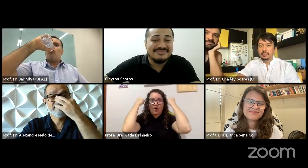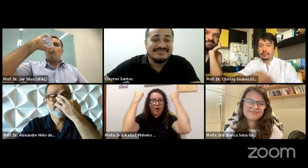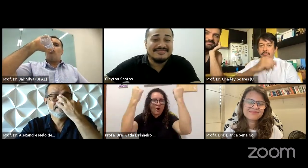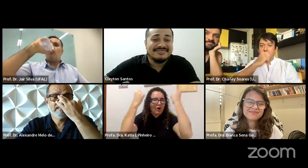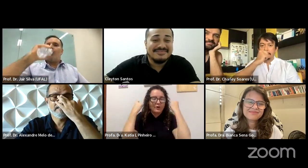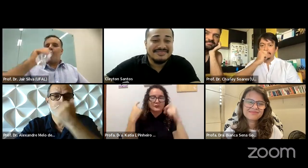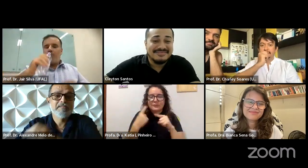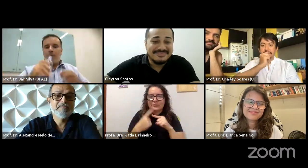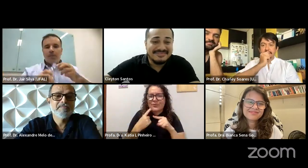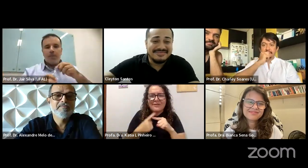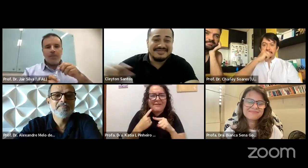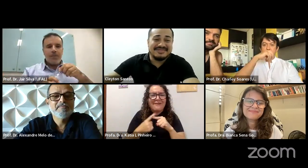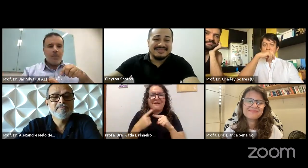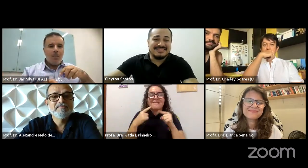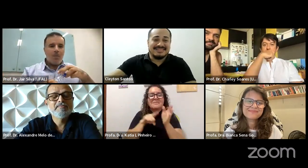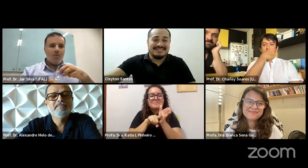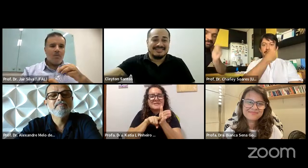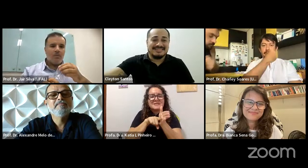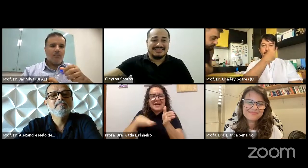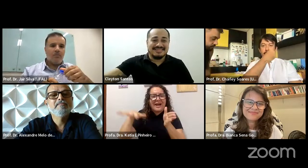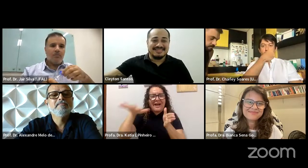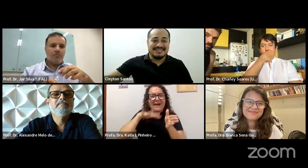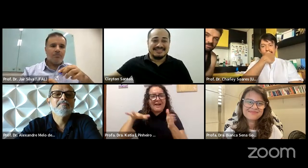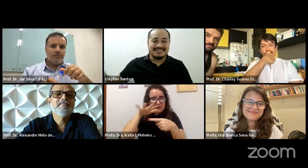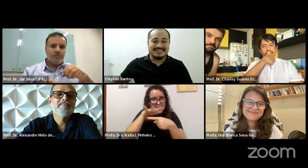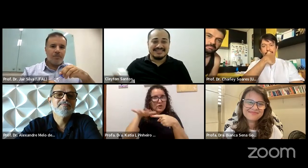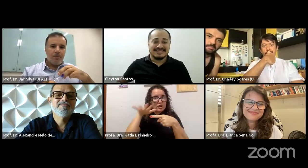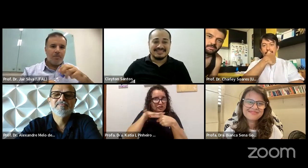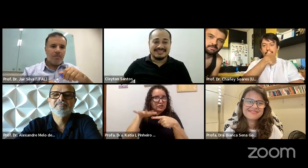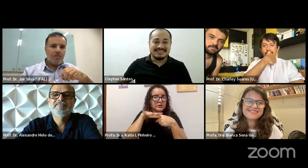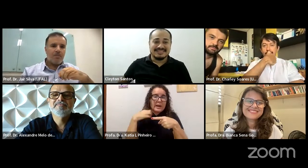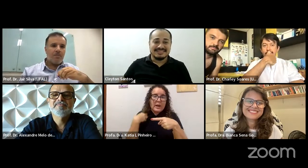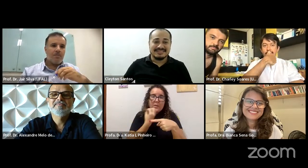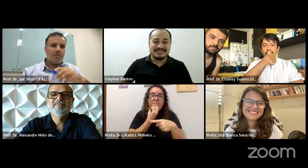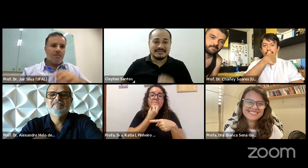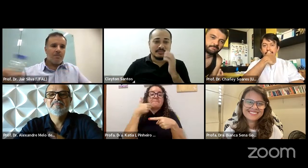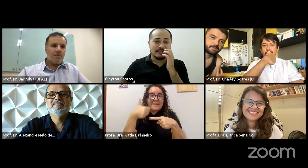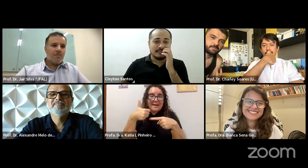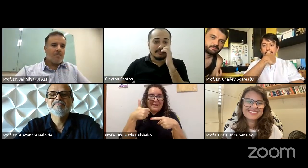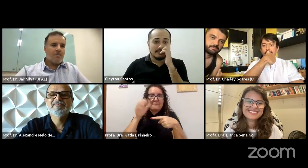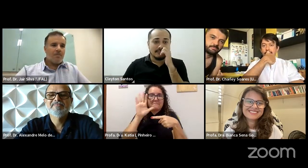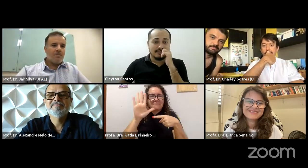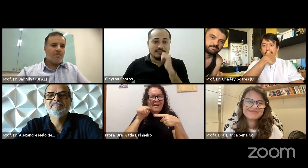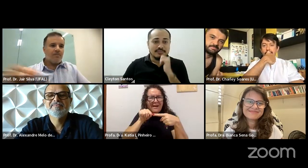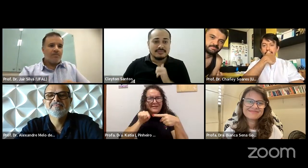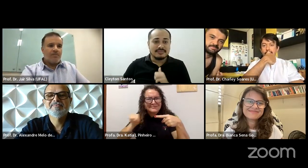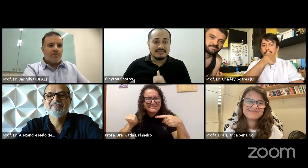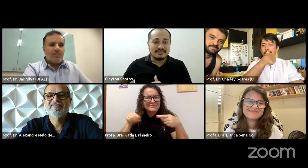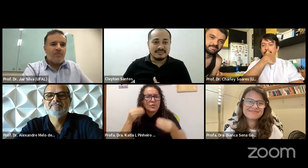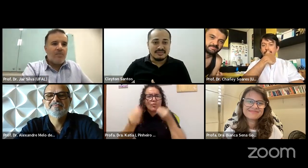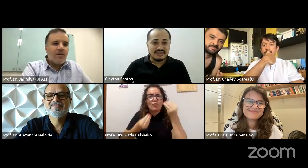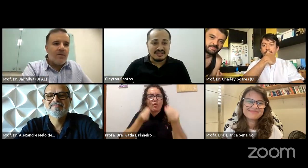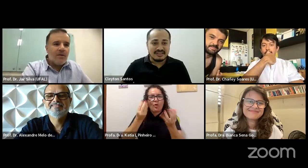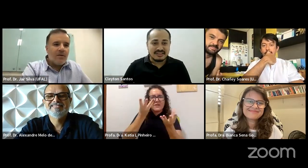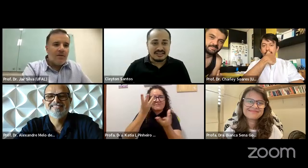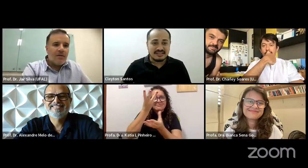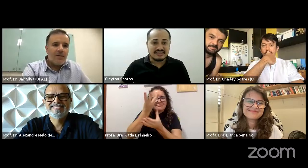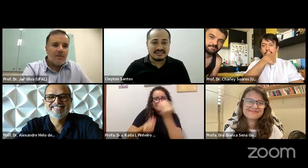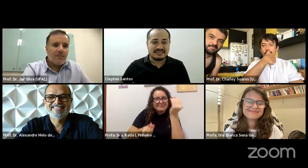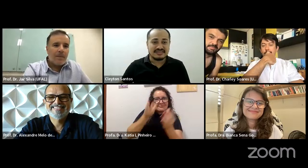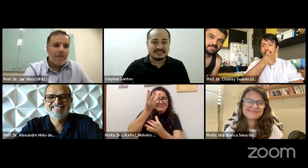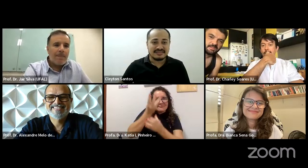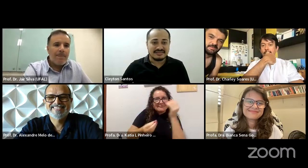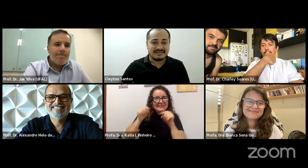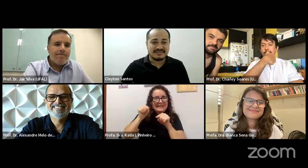Foi um grande desafio para nós, essa pesquisa, essa nossa área de fonologia.